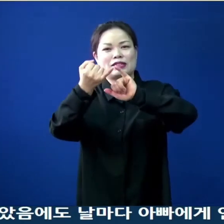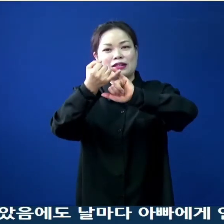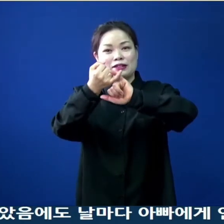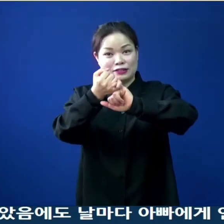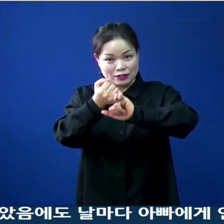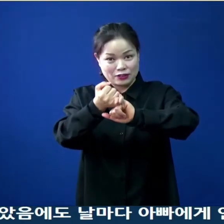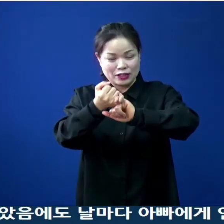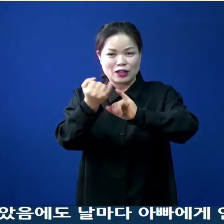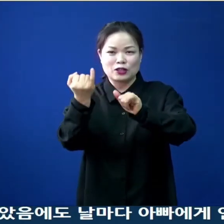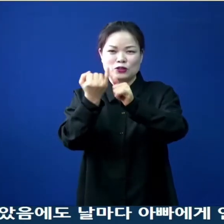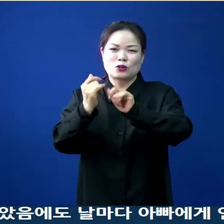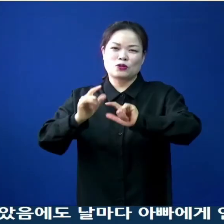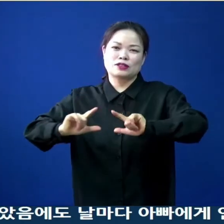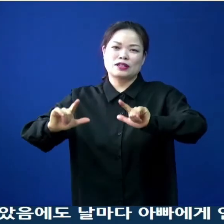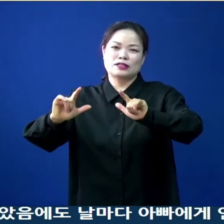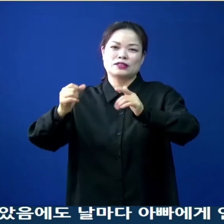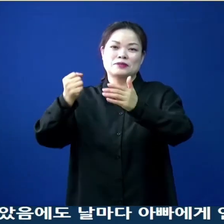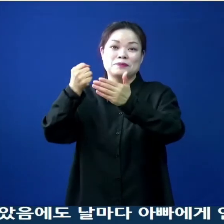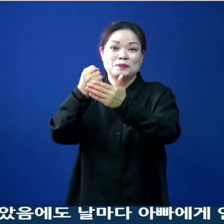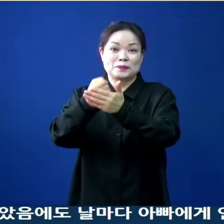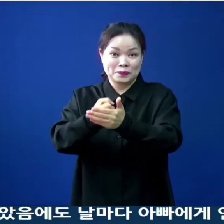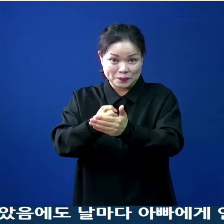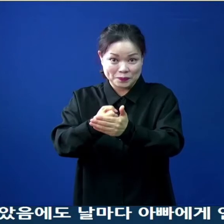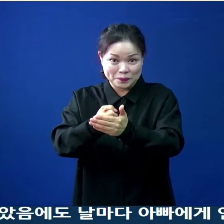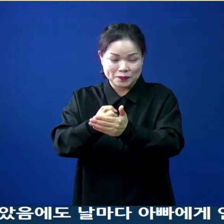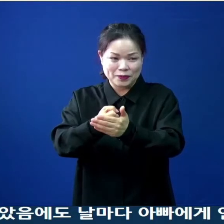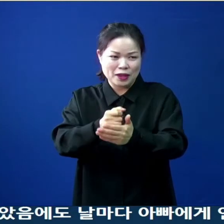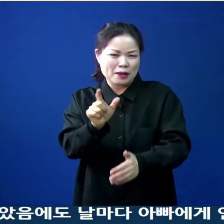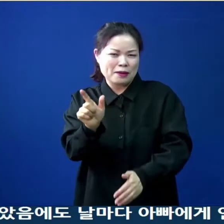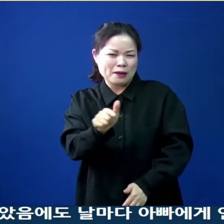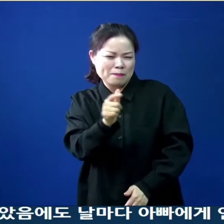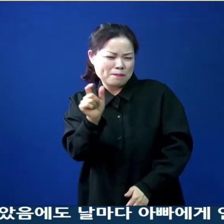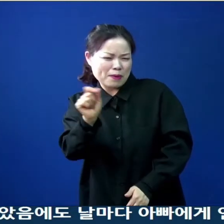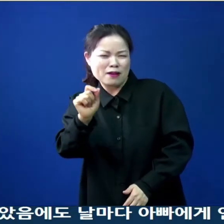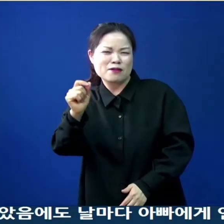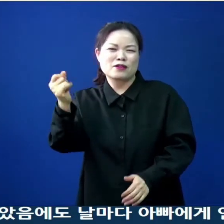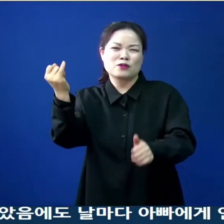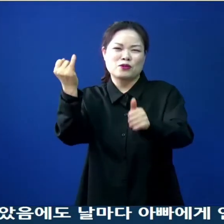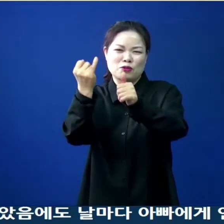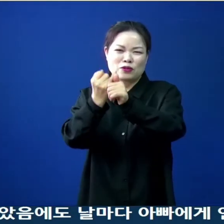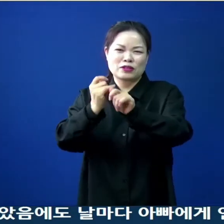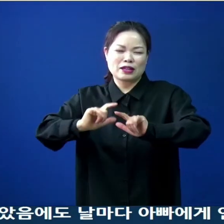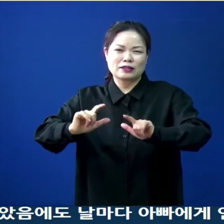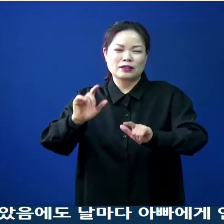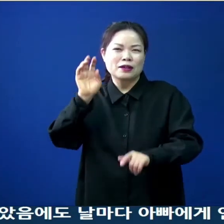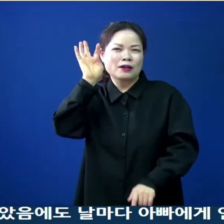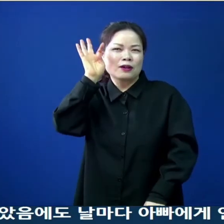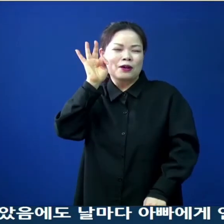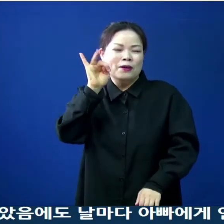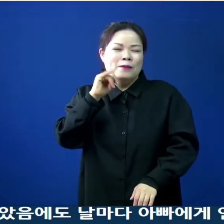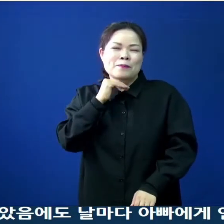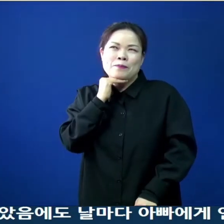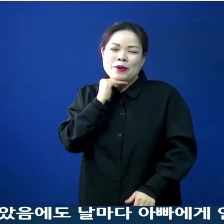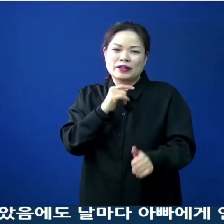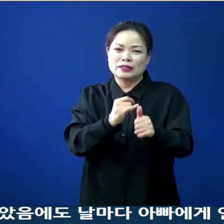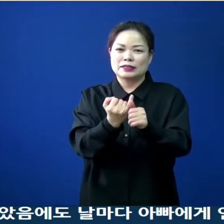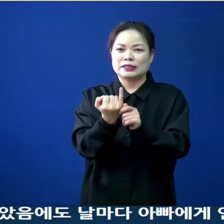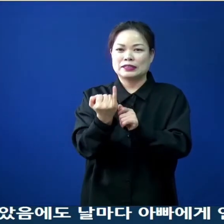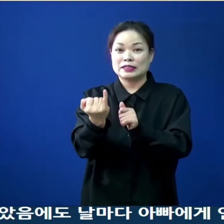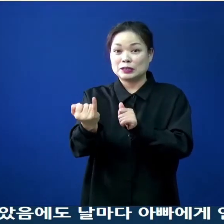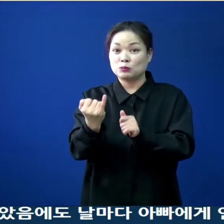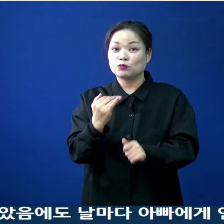하고 결혼 날짜를 잡아서 하루빨리 그날이 왔으면 좋겠다라고 손꼽아 기다리는 신부의